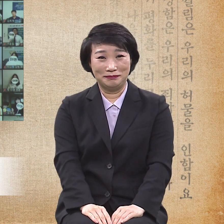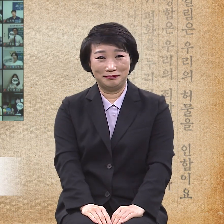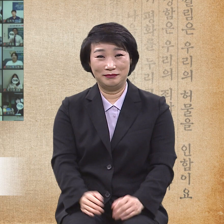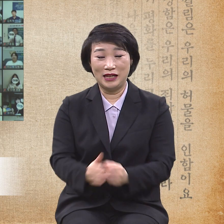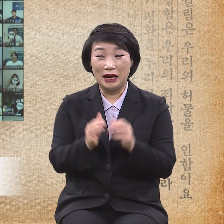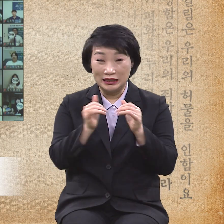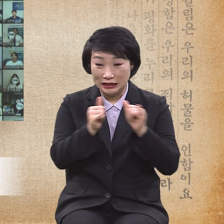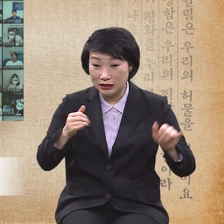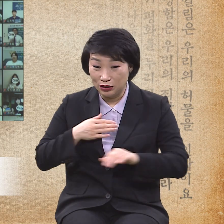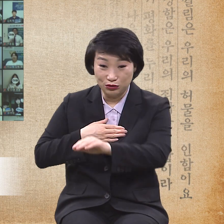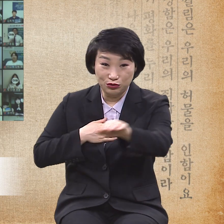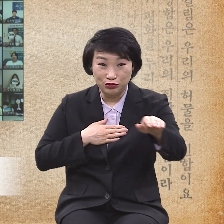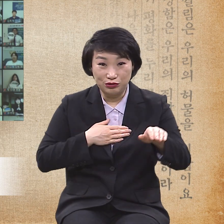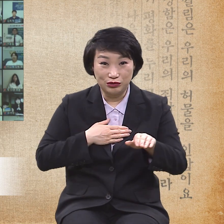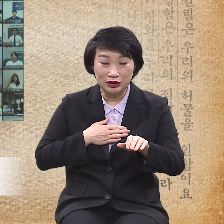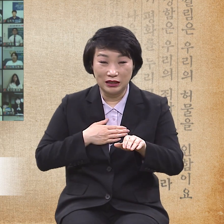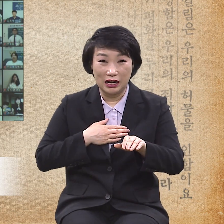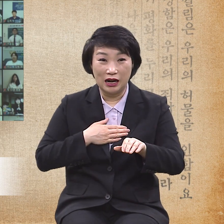그러므로 인류가